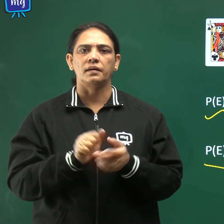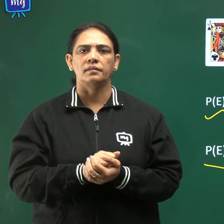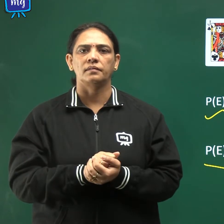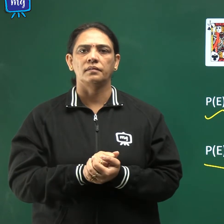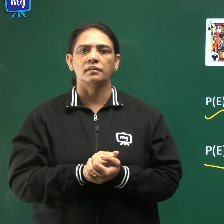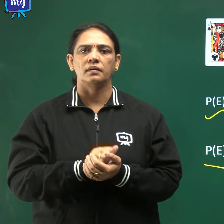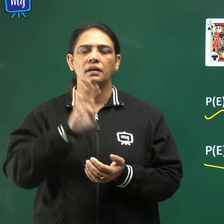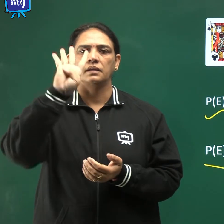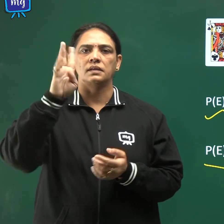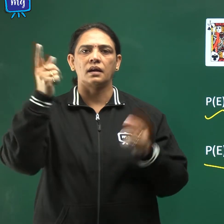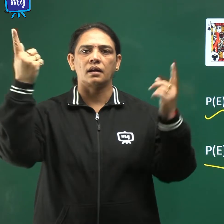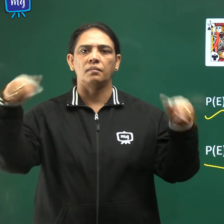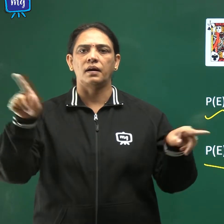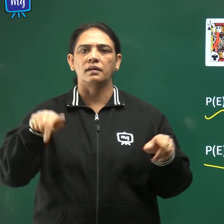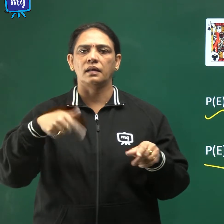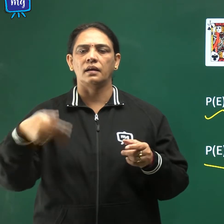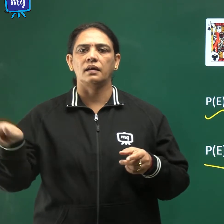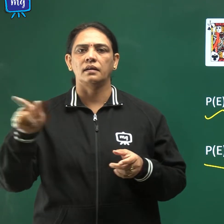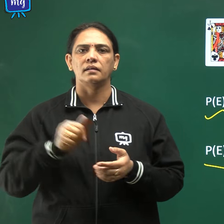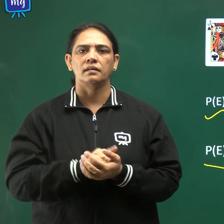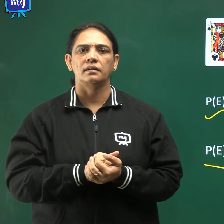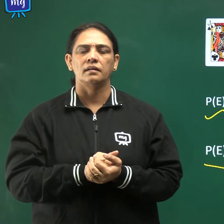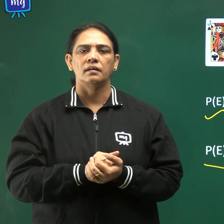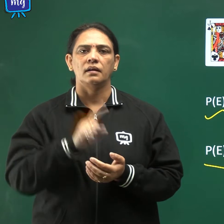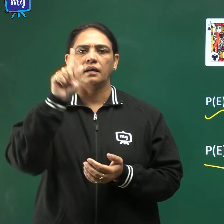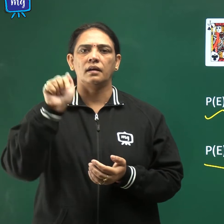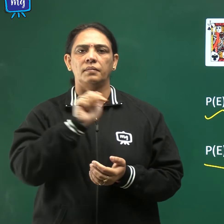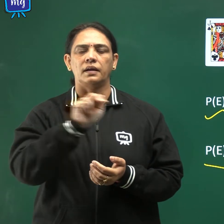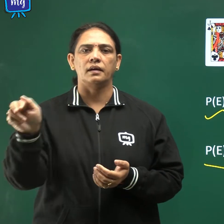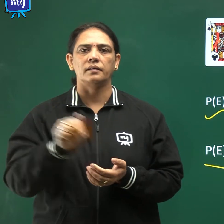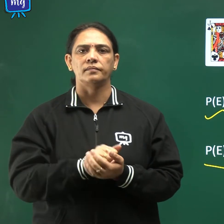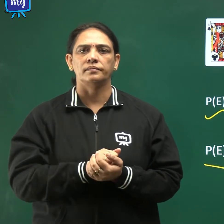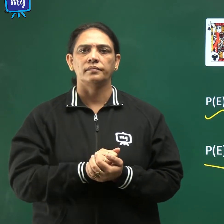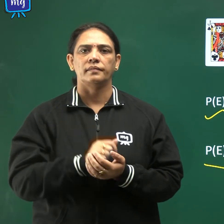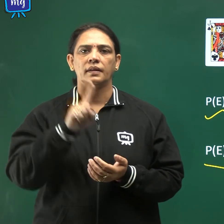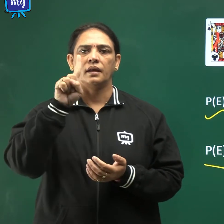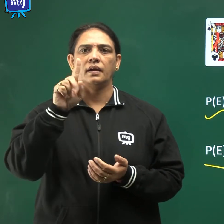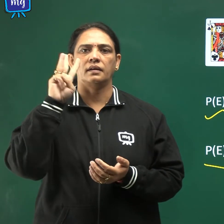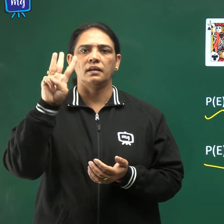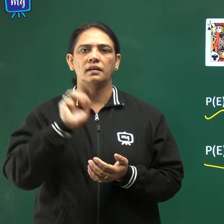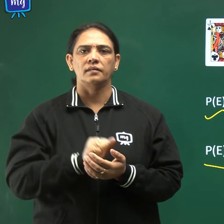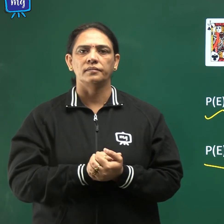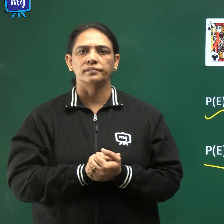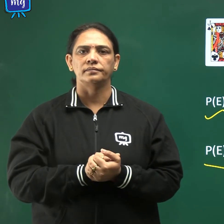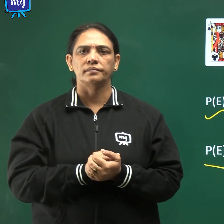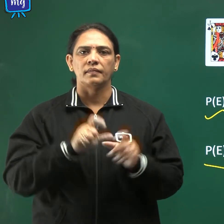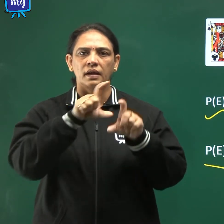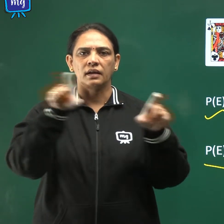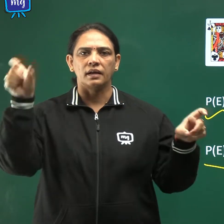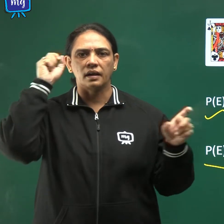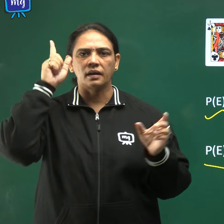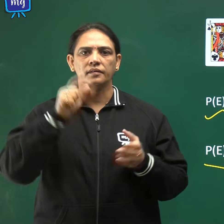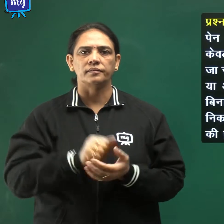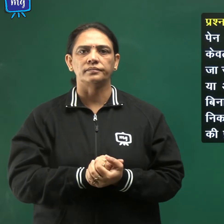चार भाग लेंगे कि एक बटे 213 और समझ आ